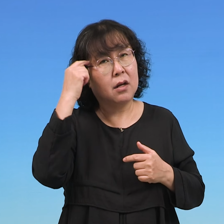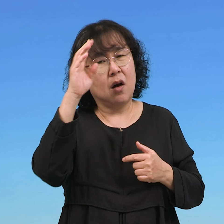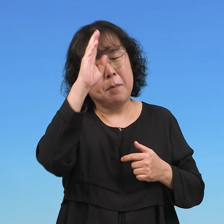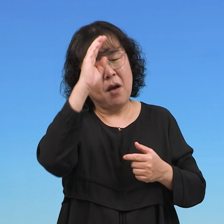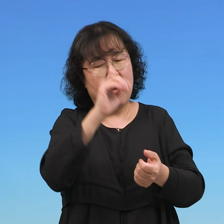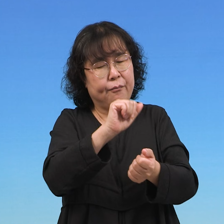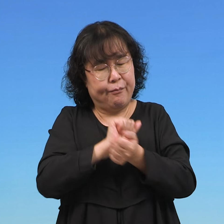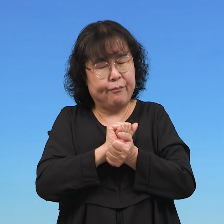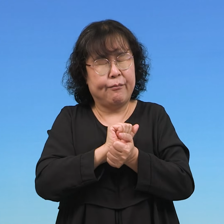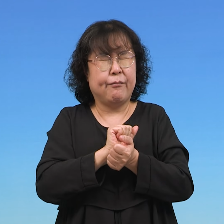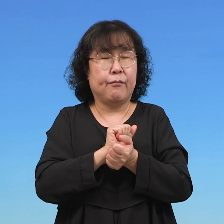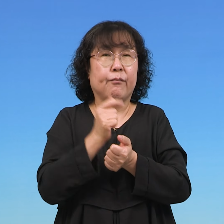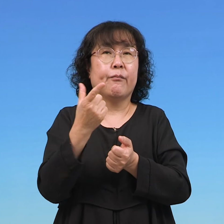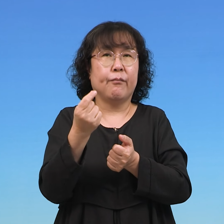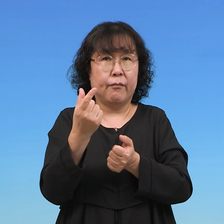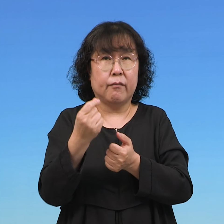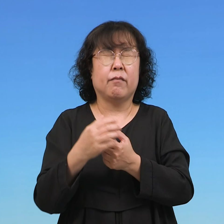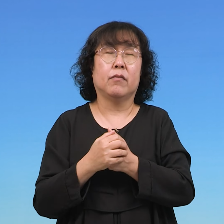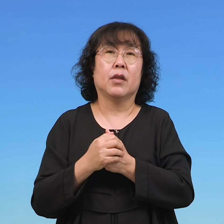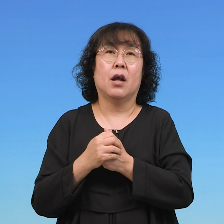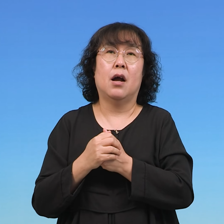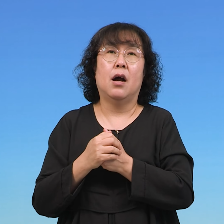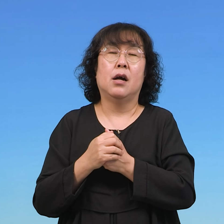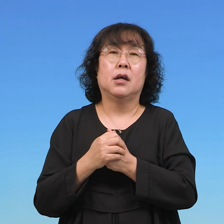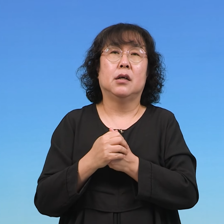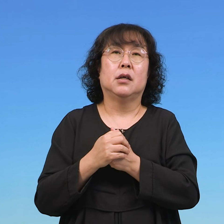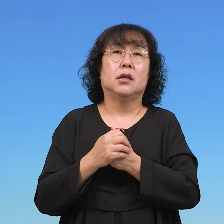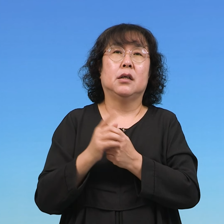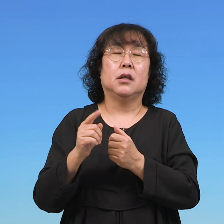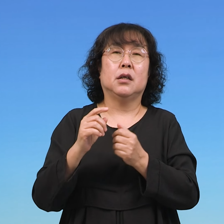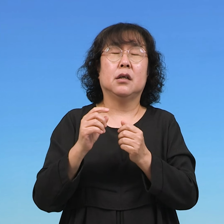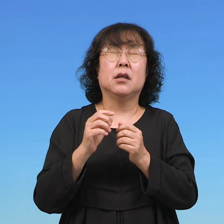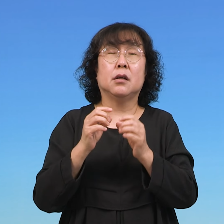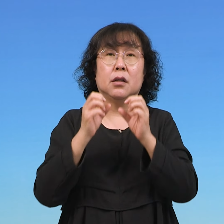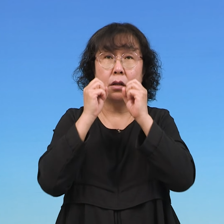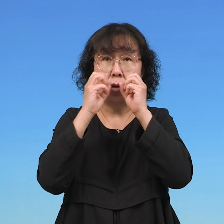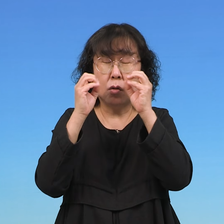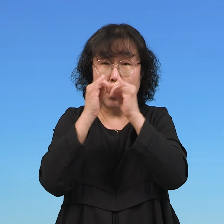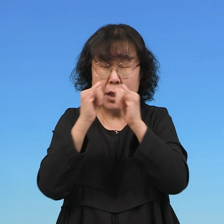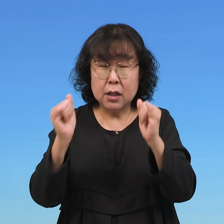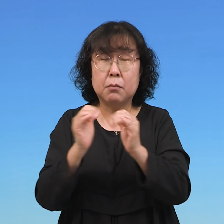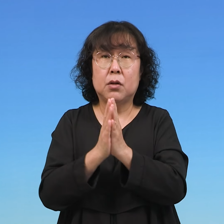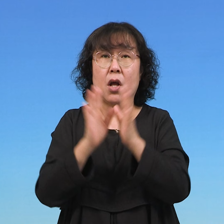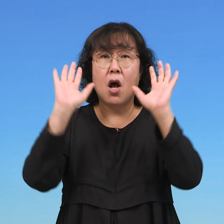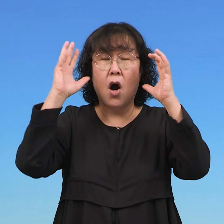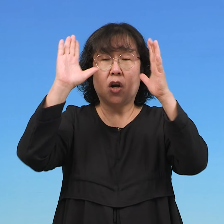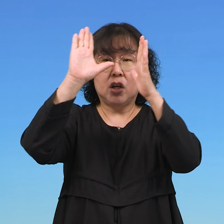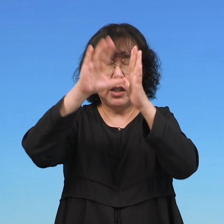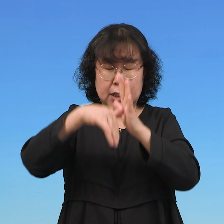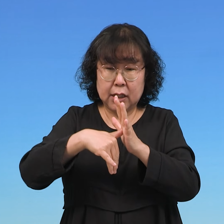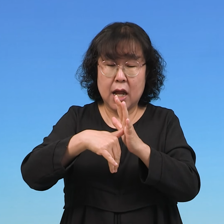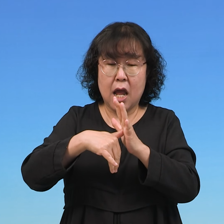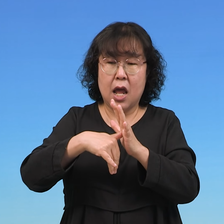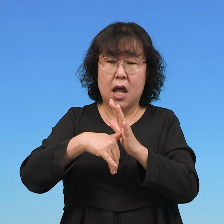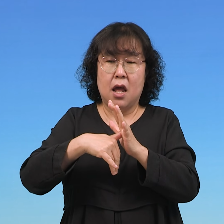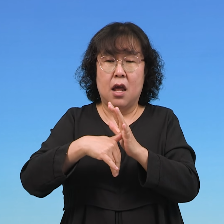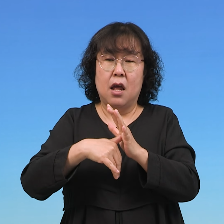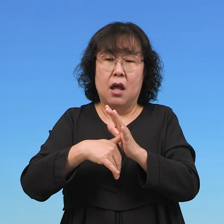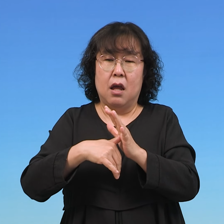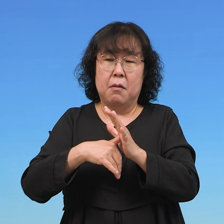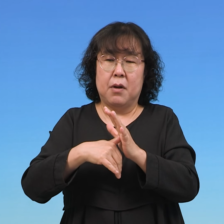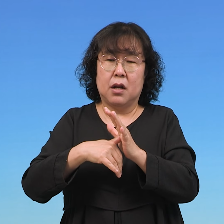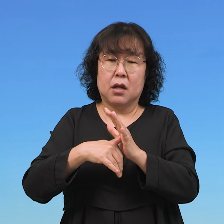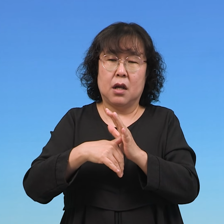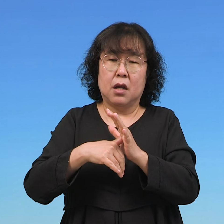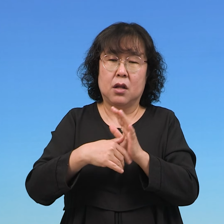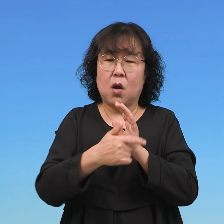교회는요, 이 선교사님 어릴 때 그 상처가 많고 사람 눈치를 보고 인정받고 칭찬받고자 하는 욕구가 너무